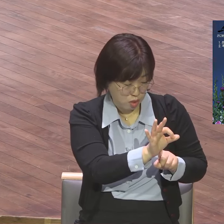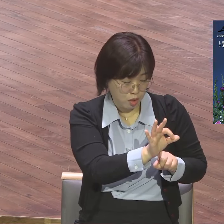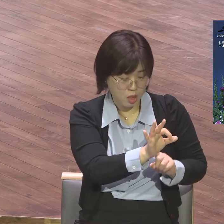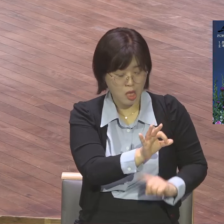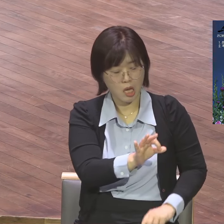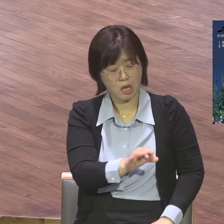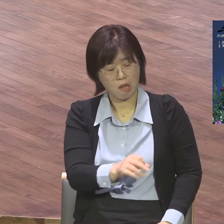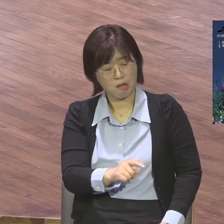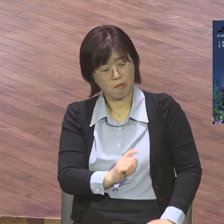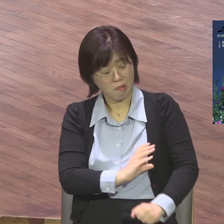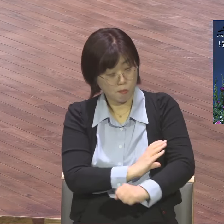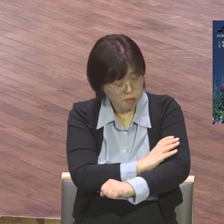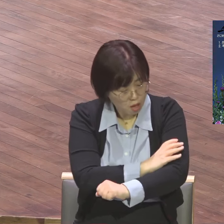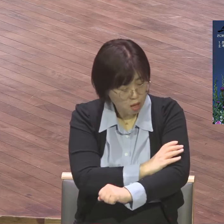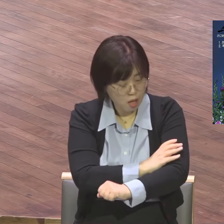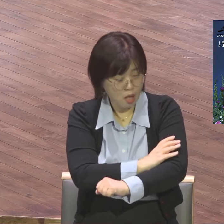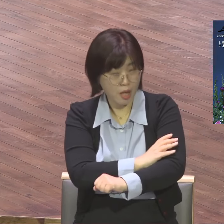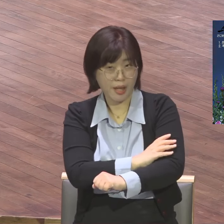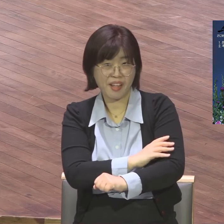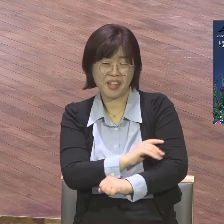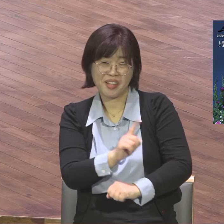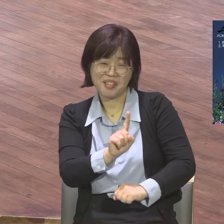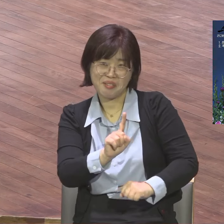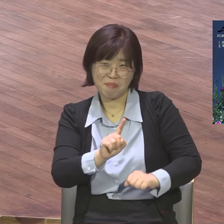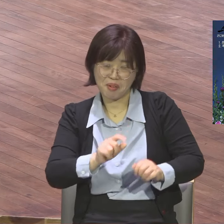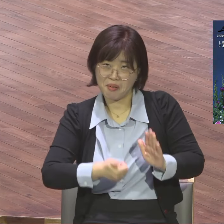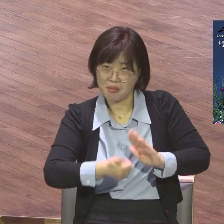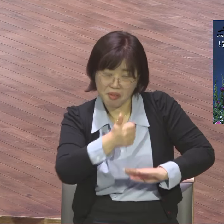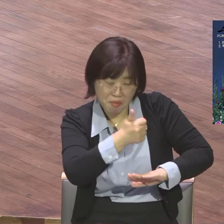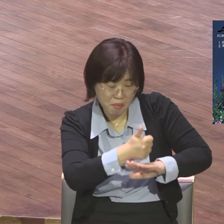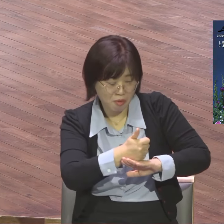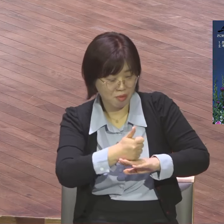내가 누군지 자존심 그 정체성을 잊어버려.